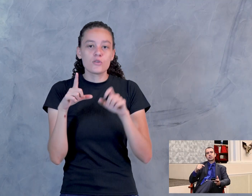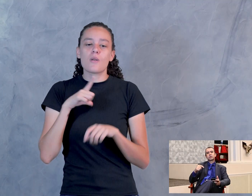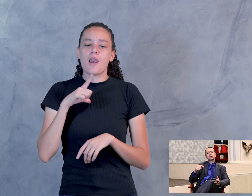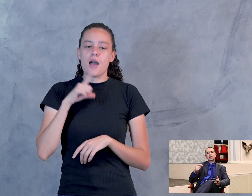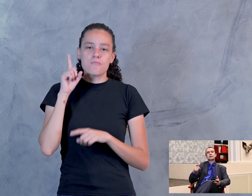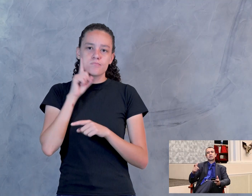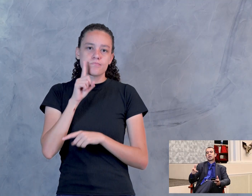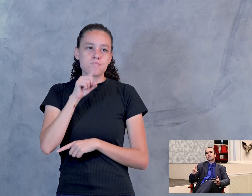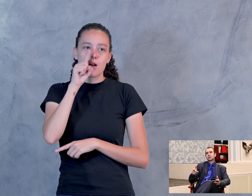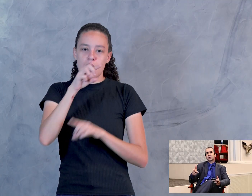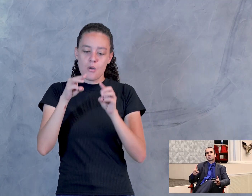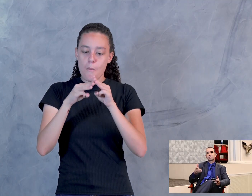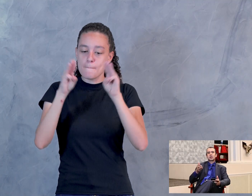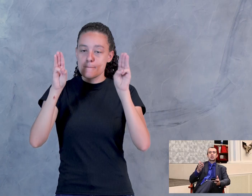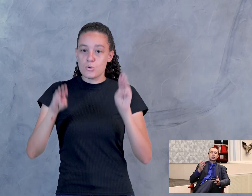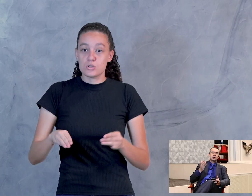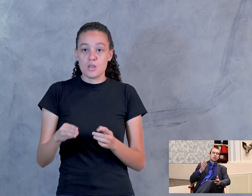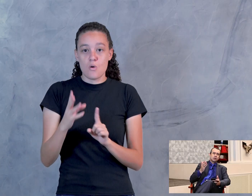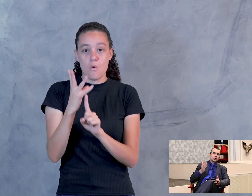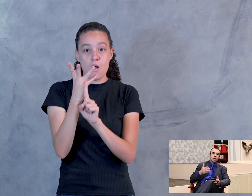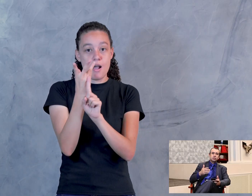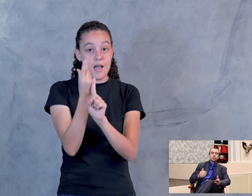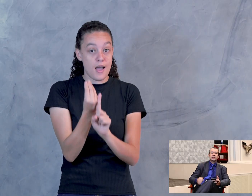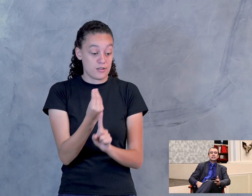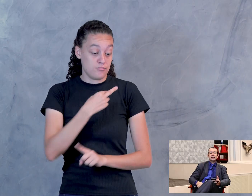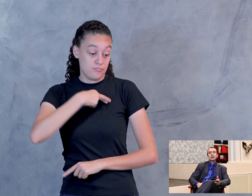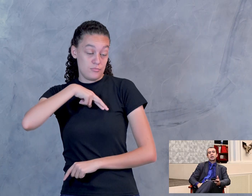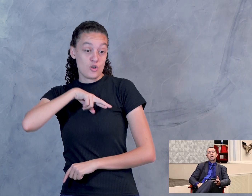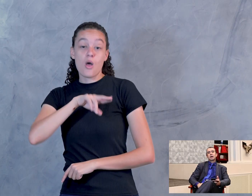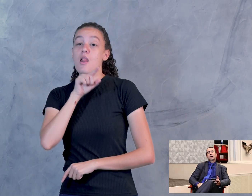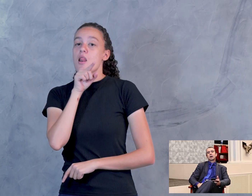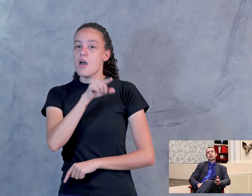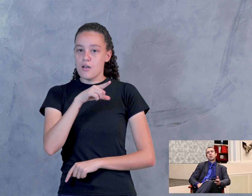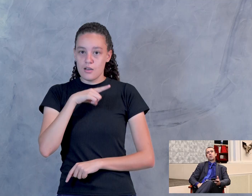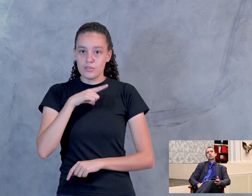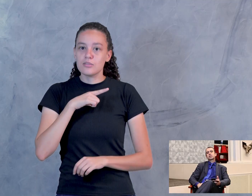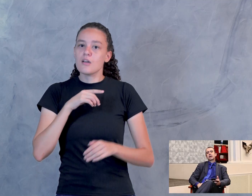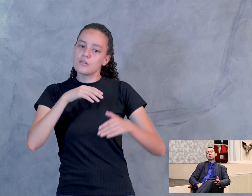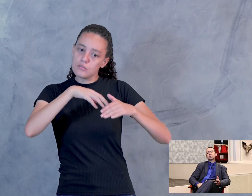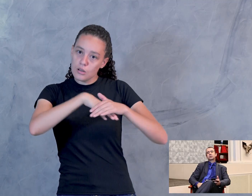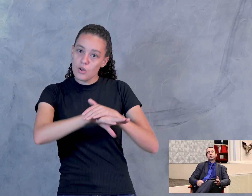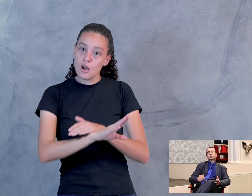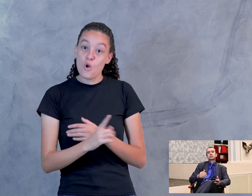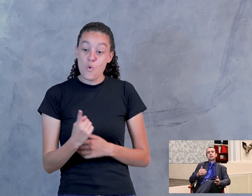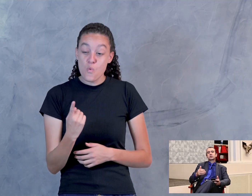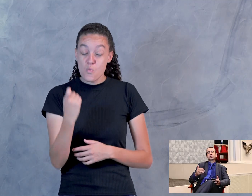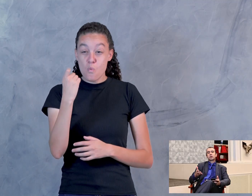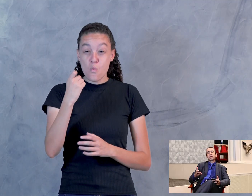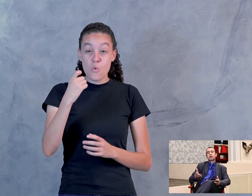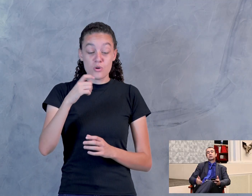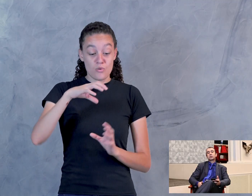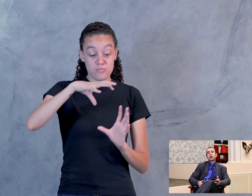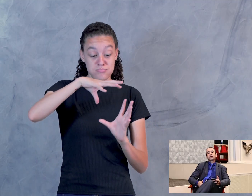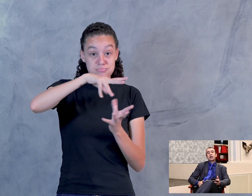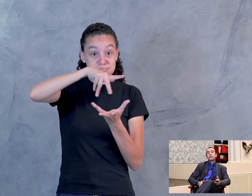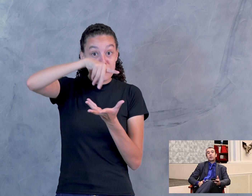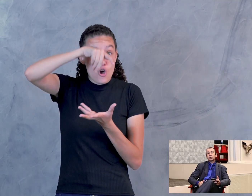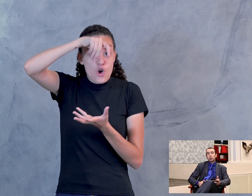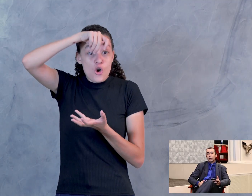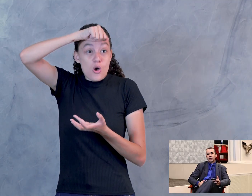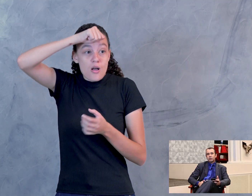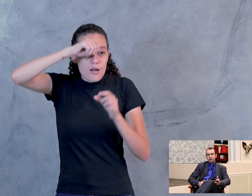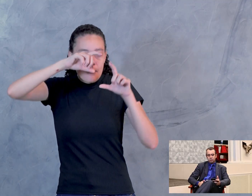em um Museu de Artes Religiosas em Washington, D.C., como sendo o único ser sobrenatural